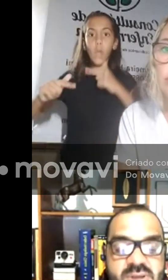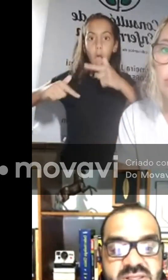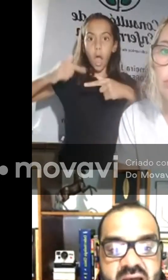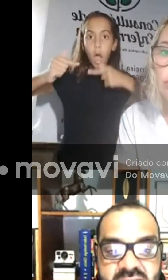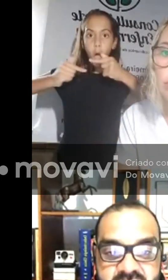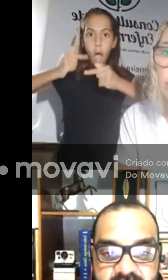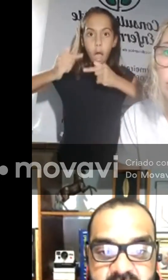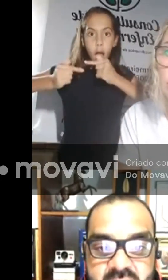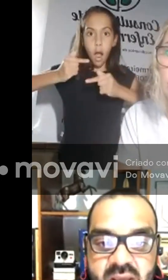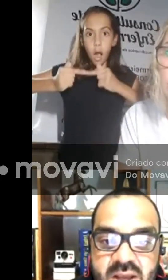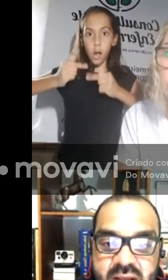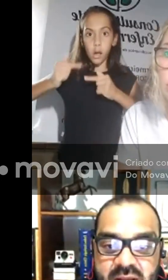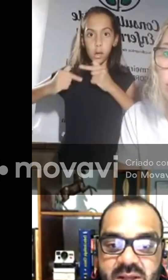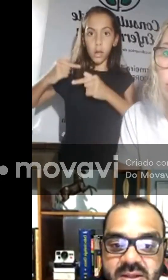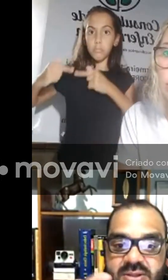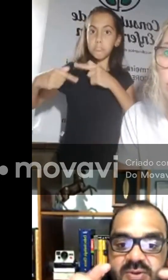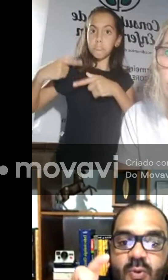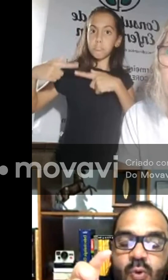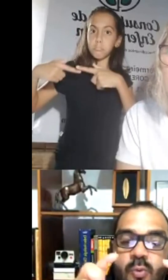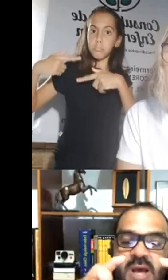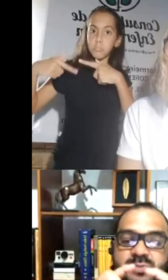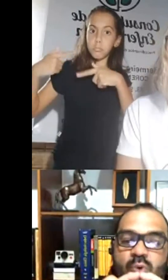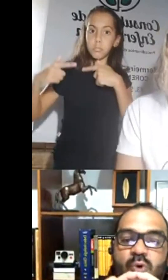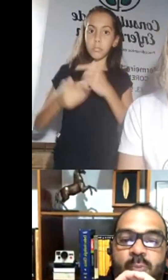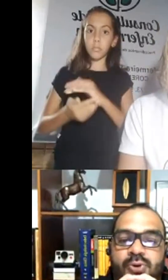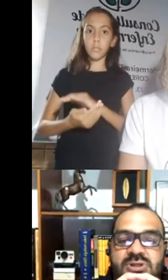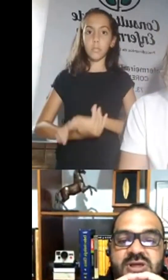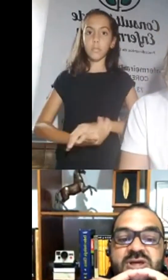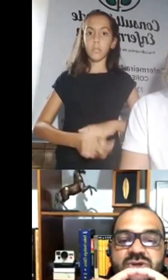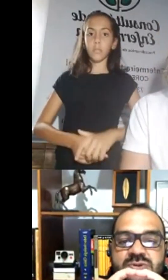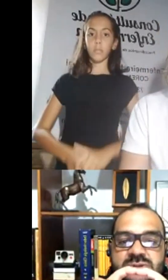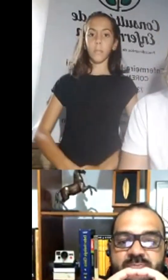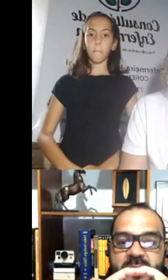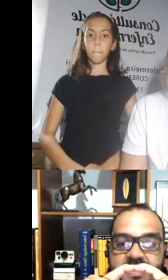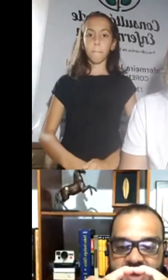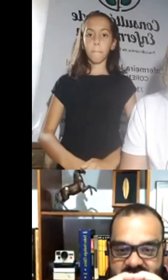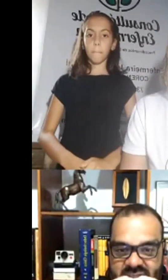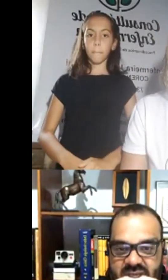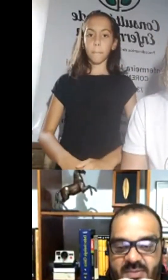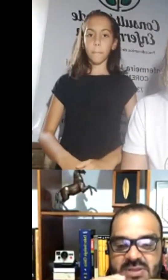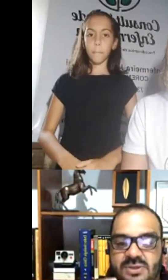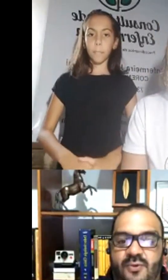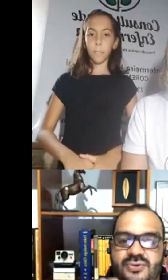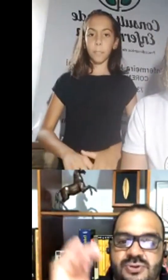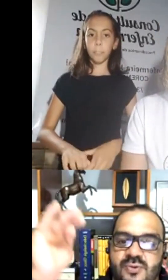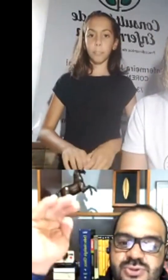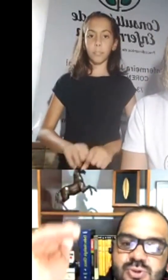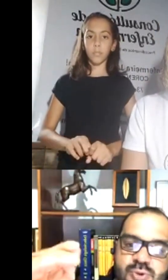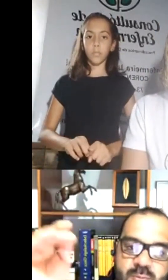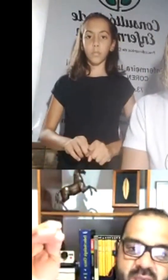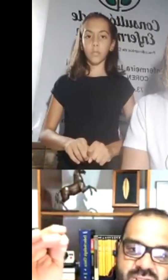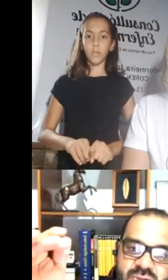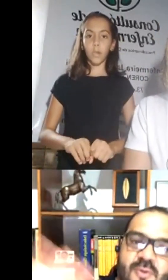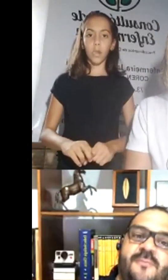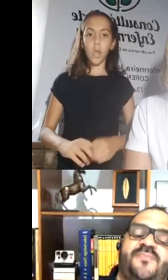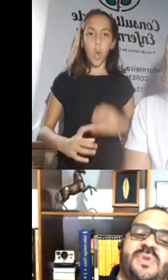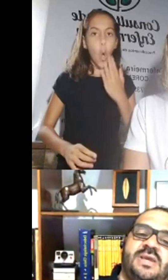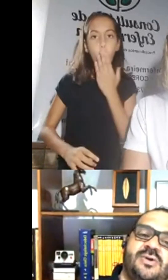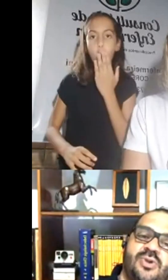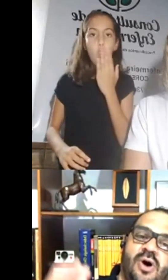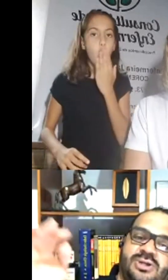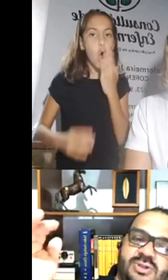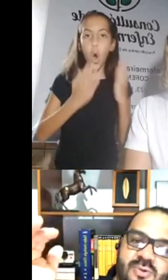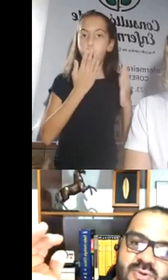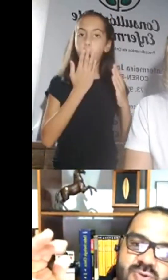na obesidade, né? O mesmo grupo de índios Pimas, que chama, no sul do México e